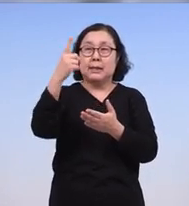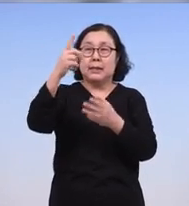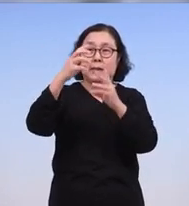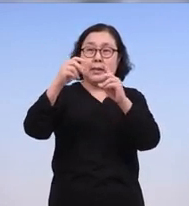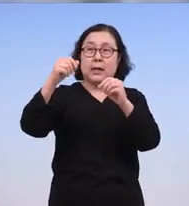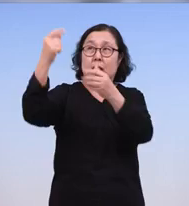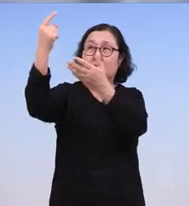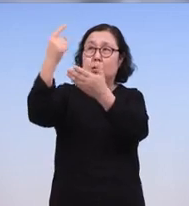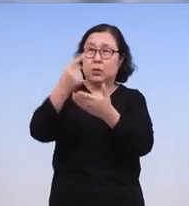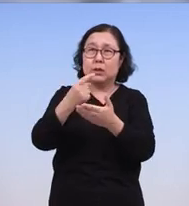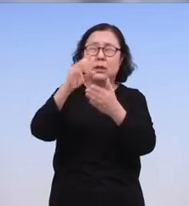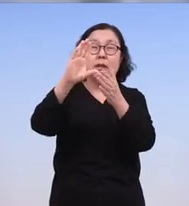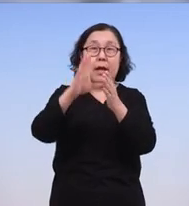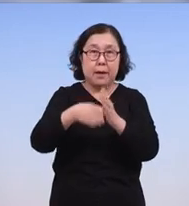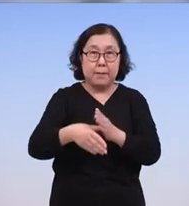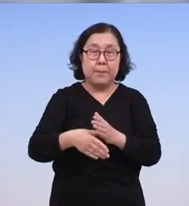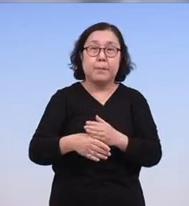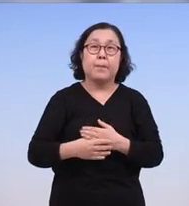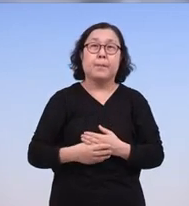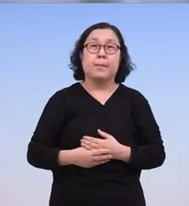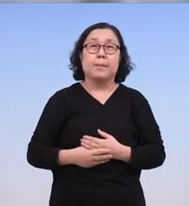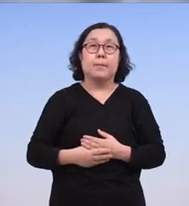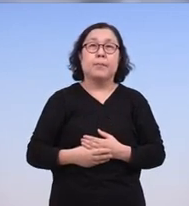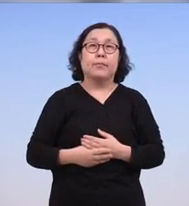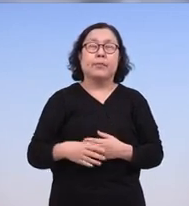주님 다시 이 땅에 오실 때